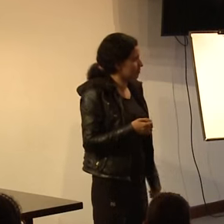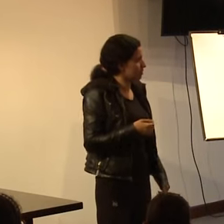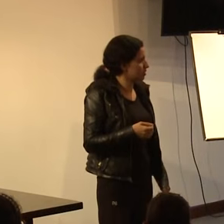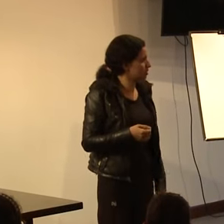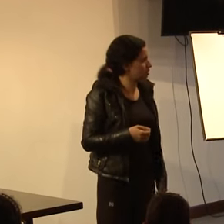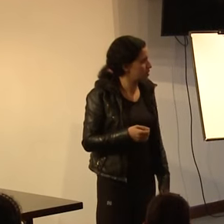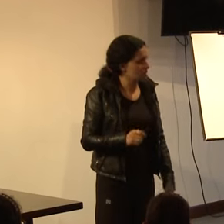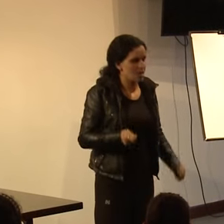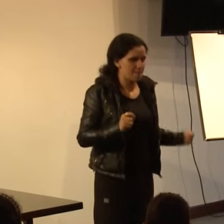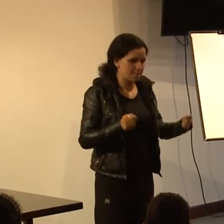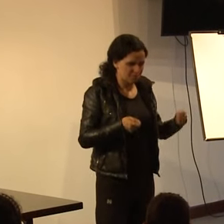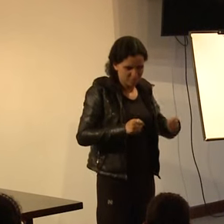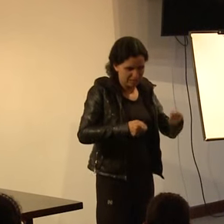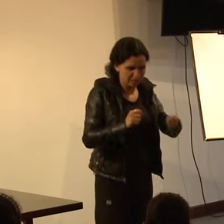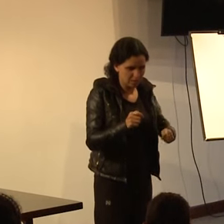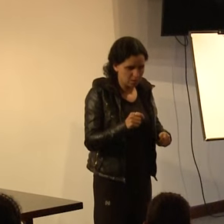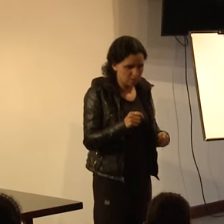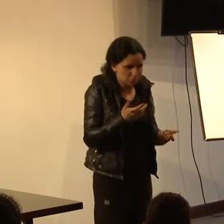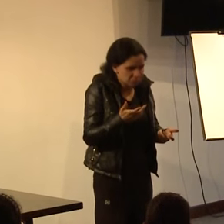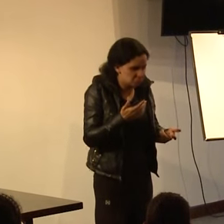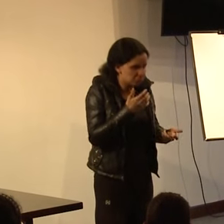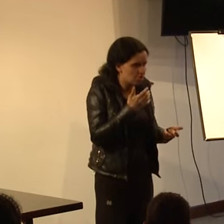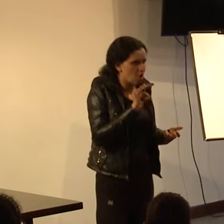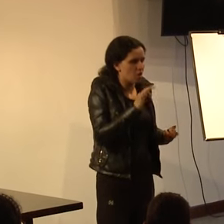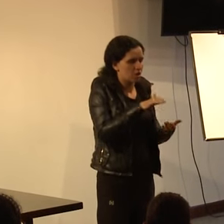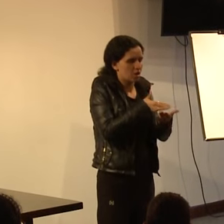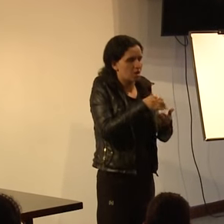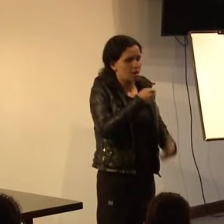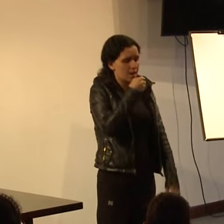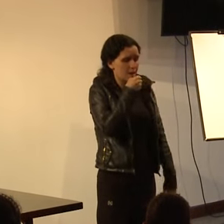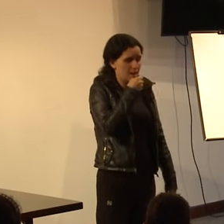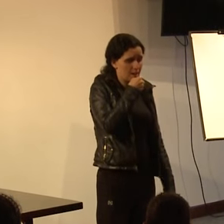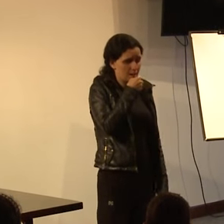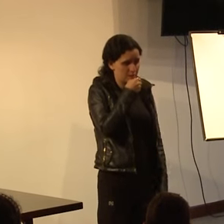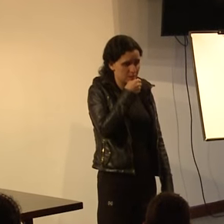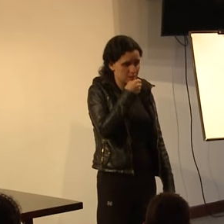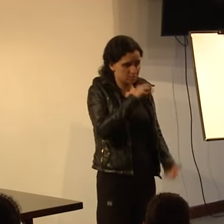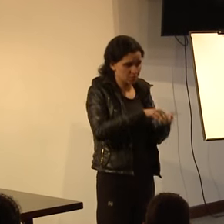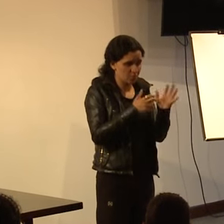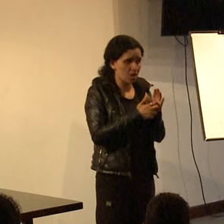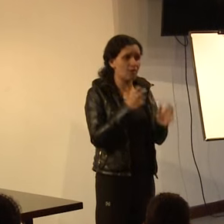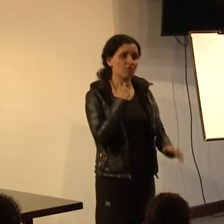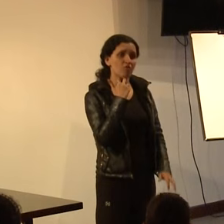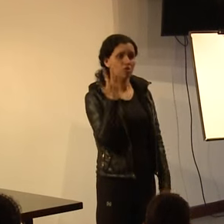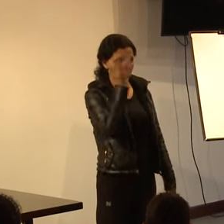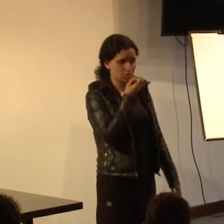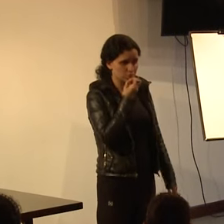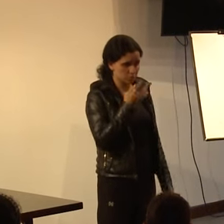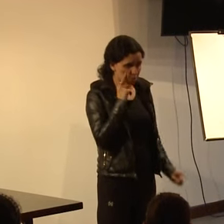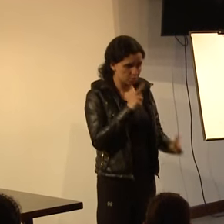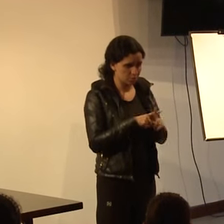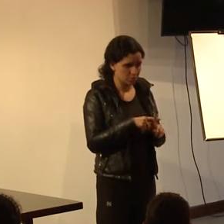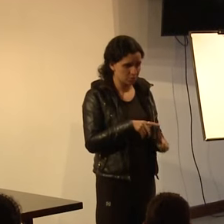de pinza? ¿Será que el problema, inclusive de un cantante, es que tenga voz bonita?